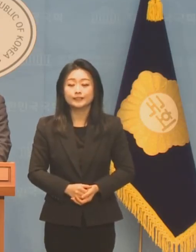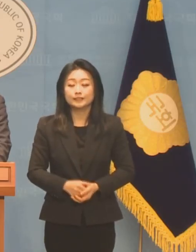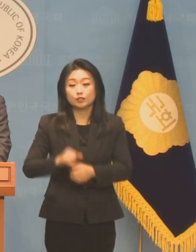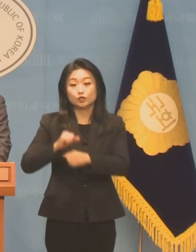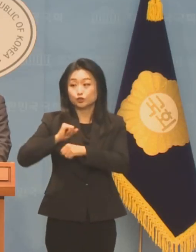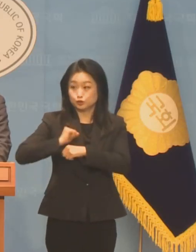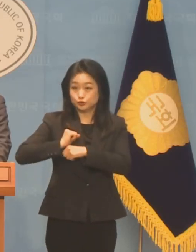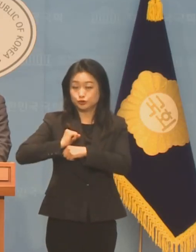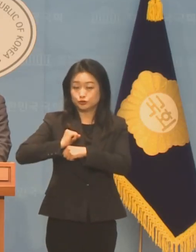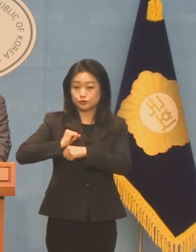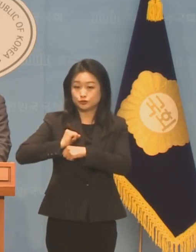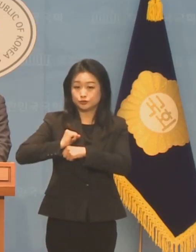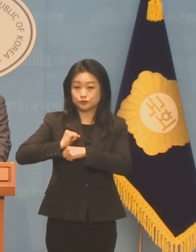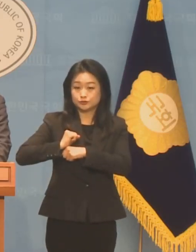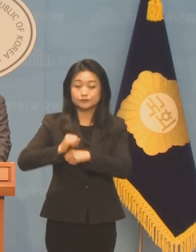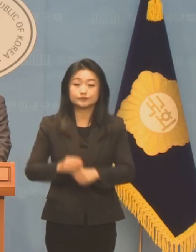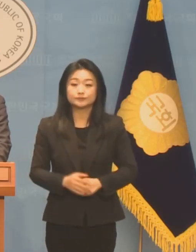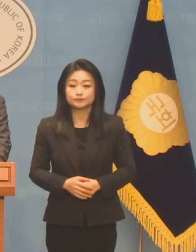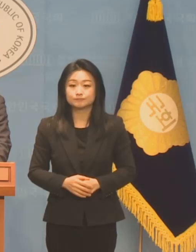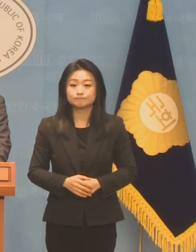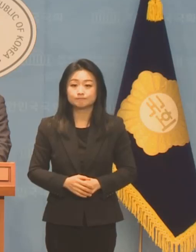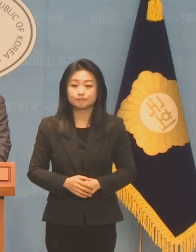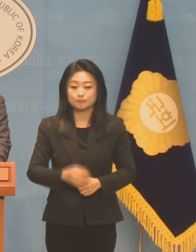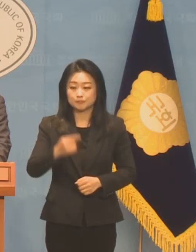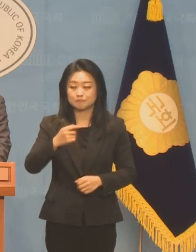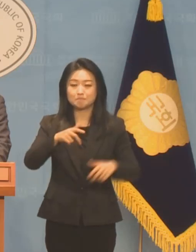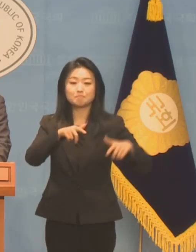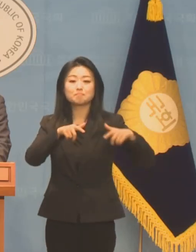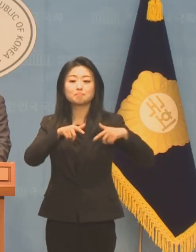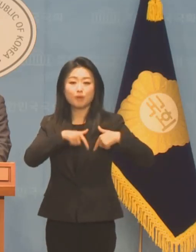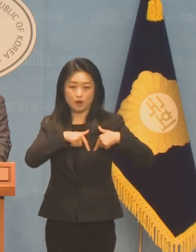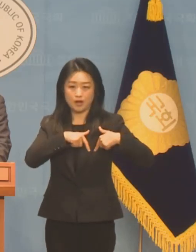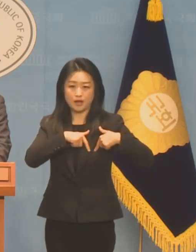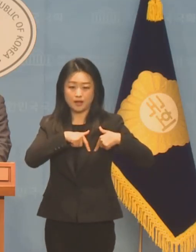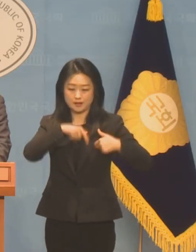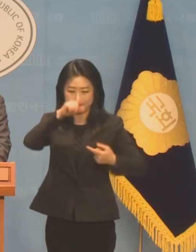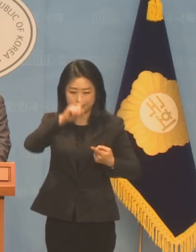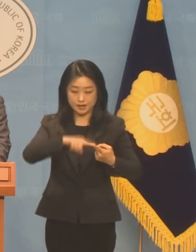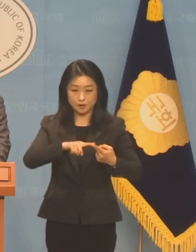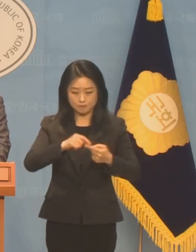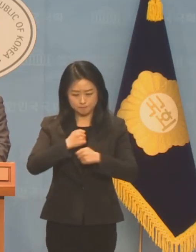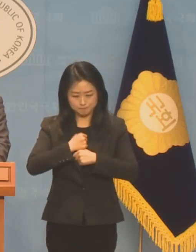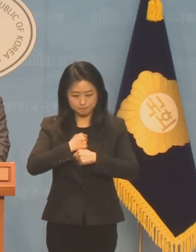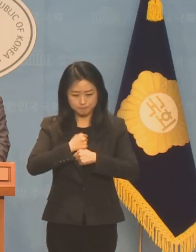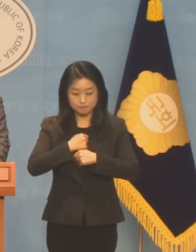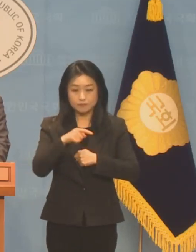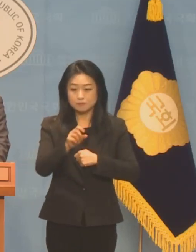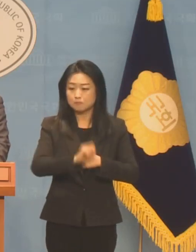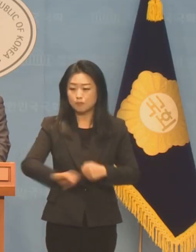군이 가장 큰 덕목으로 여겨야 할 명예는 대체 어디로 간 것입니까?